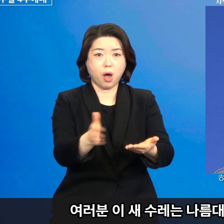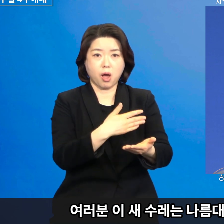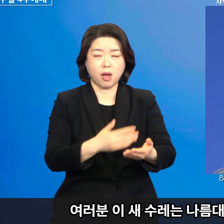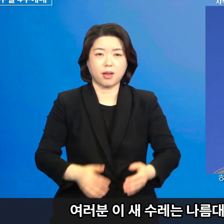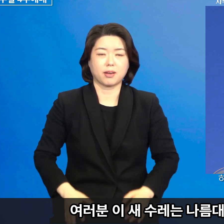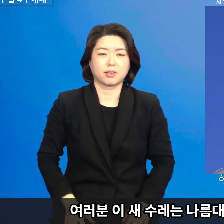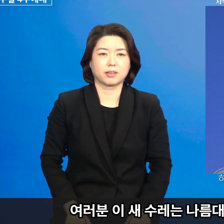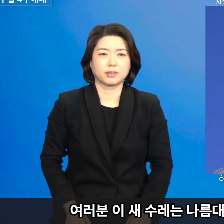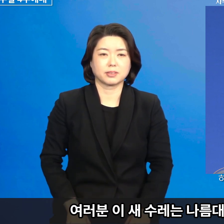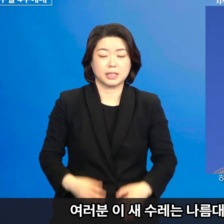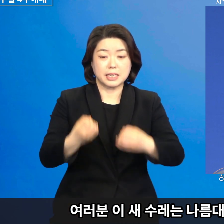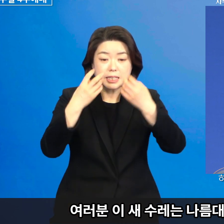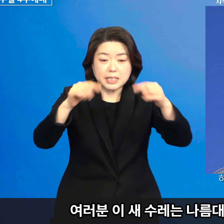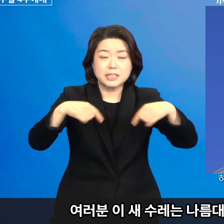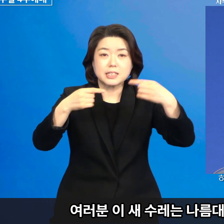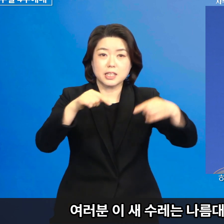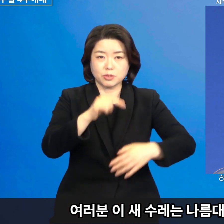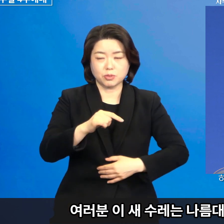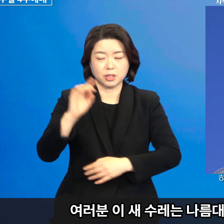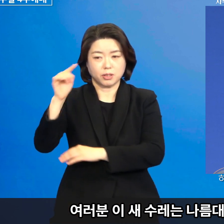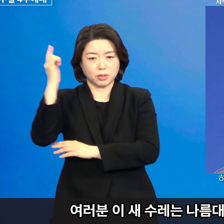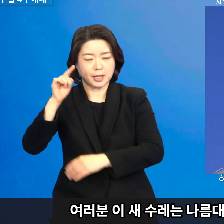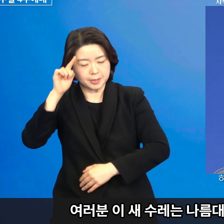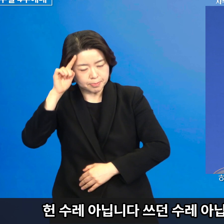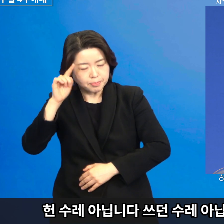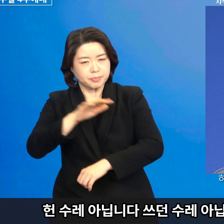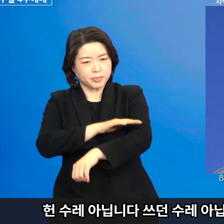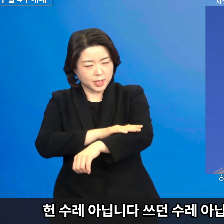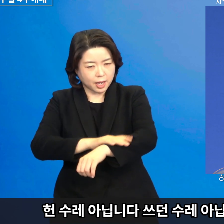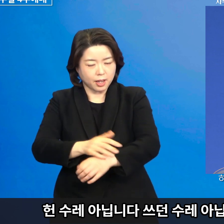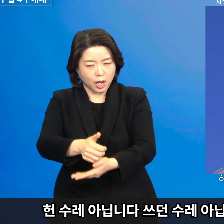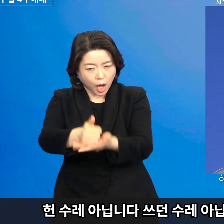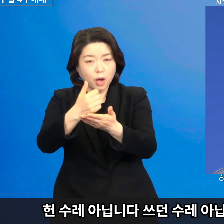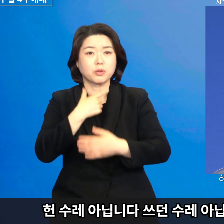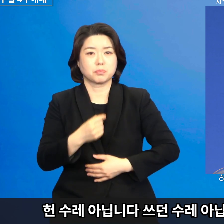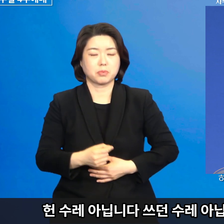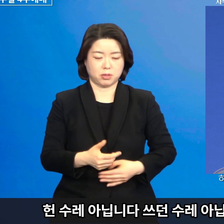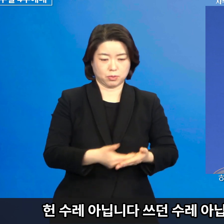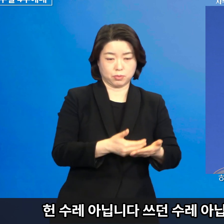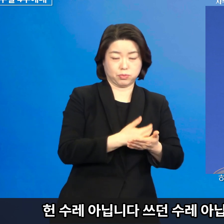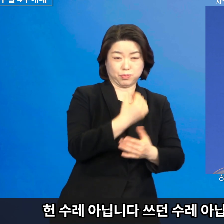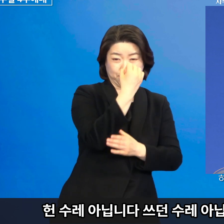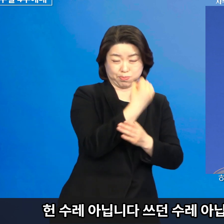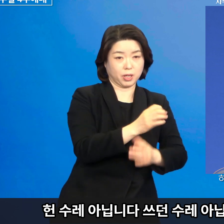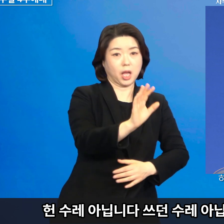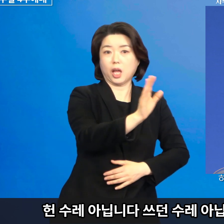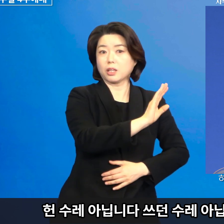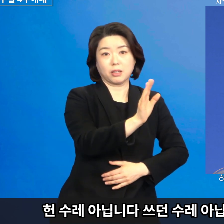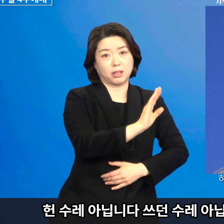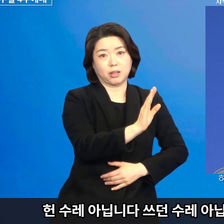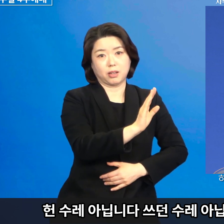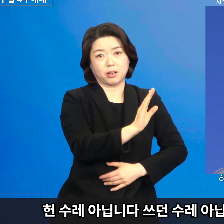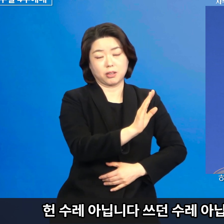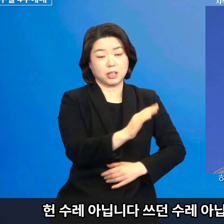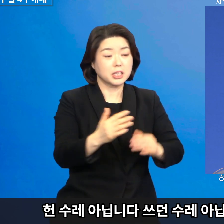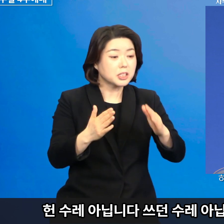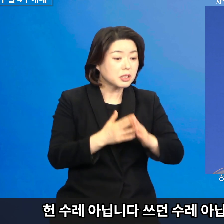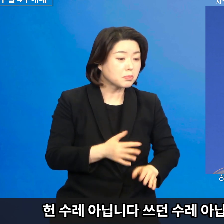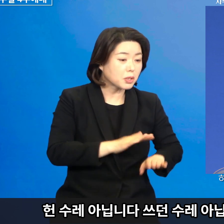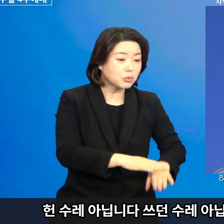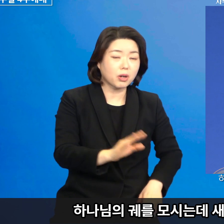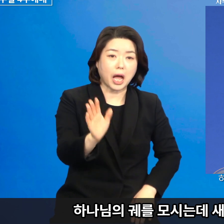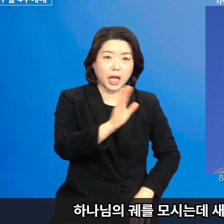여러분, 이 새 수레는 나름대로 다윗이 신경 쓴 겁니다. 헌수레 아닙니다. 쓰던 수레 아닙니다. 집에 있던 수레